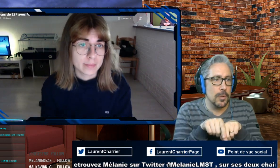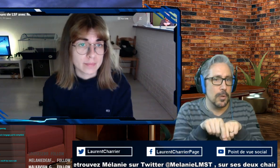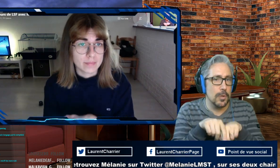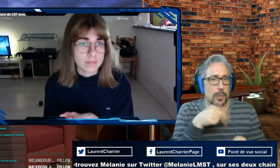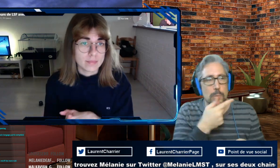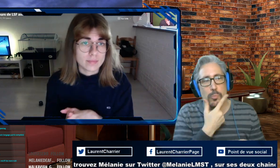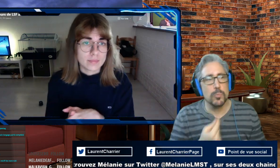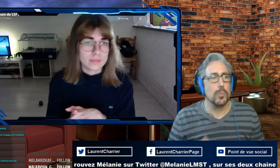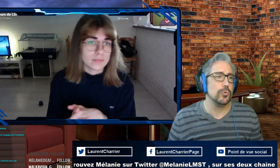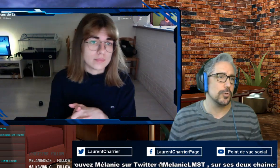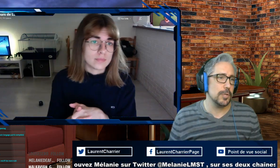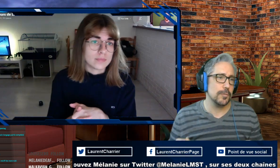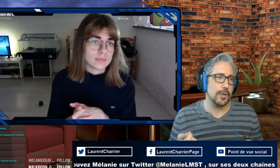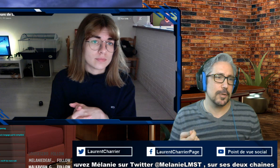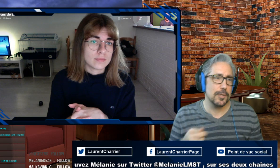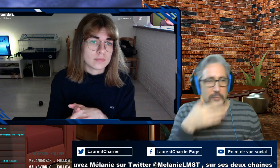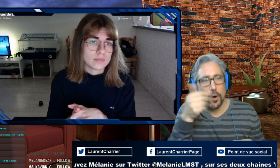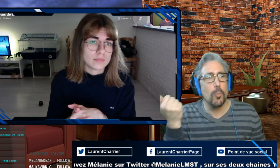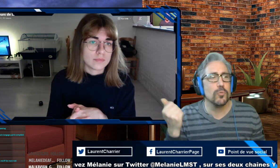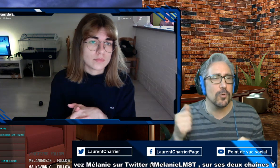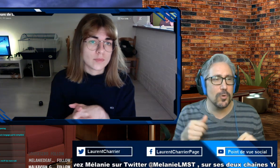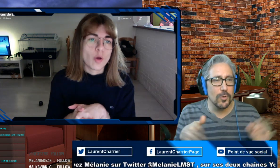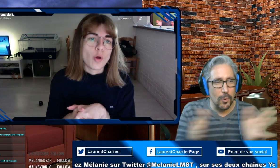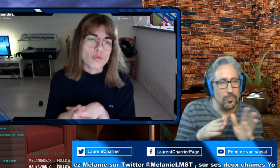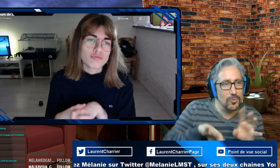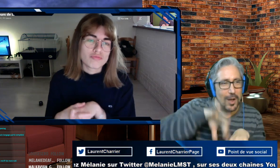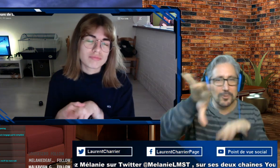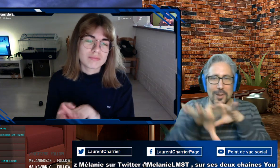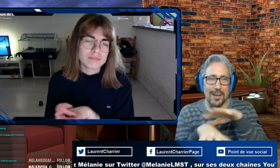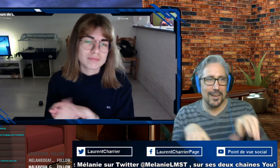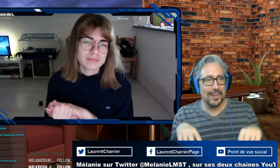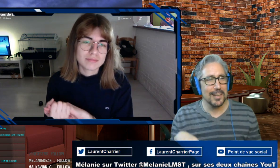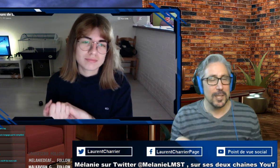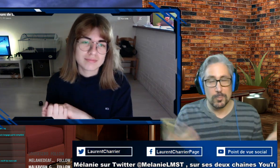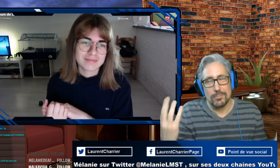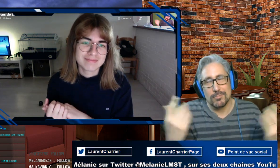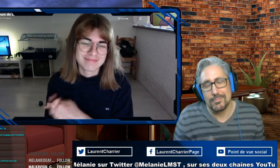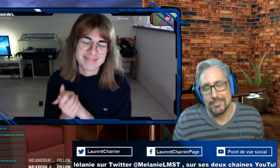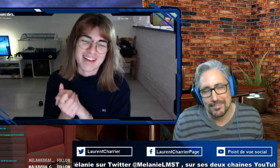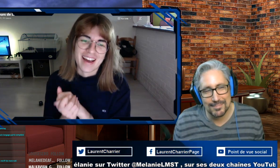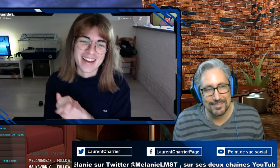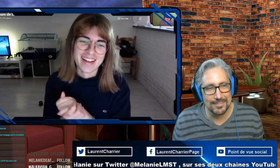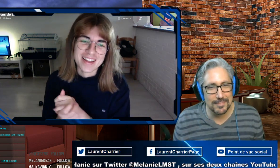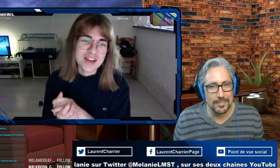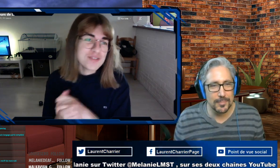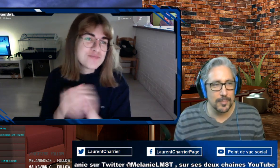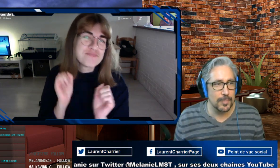mêmes, mais plus jeunes, voilà, les faire en mieux, pourquoi de là?